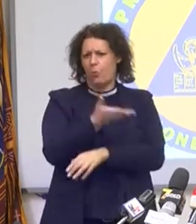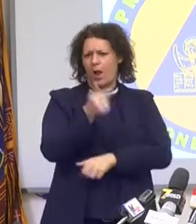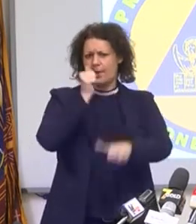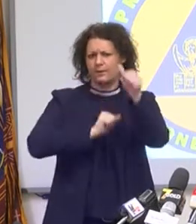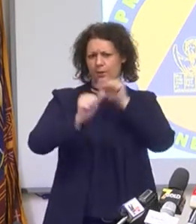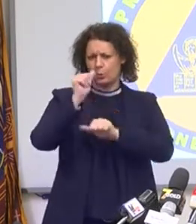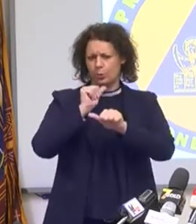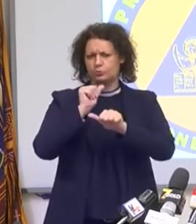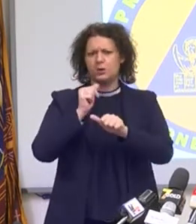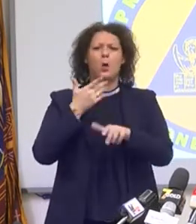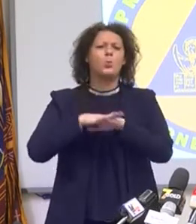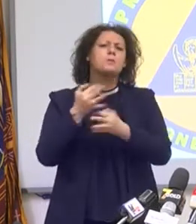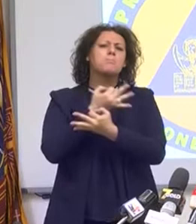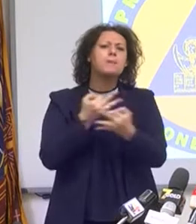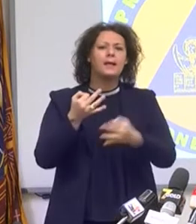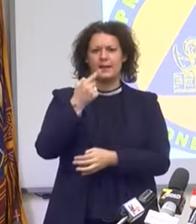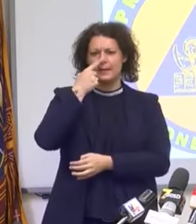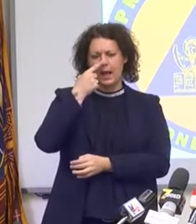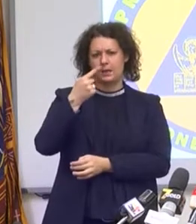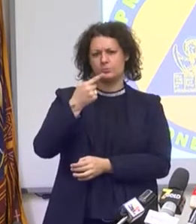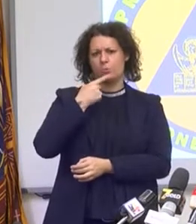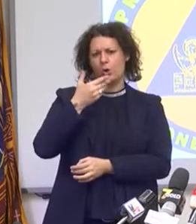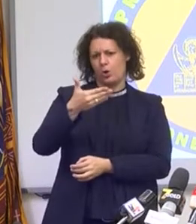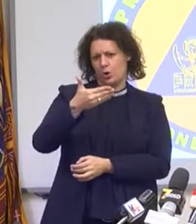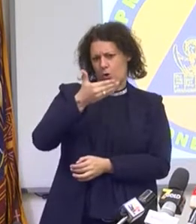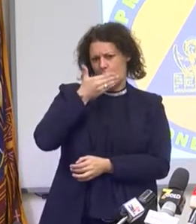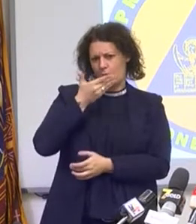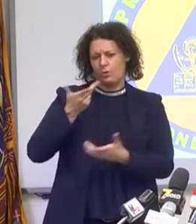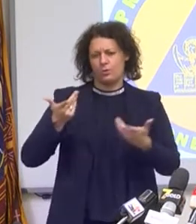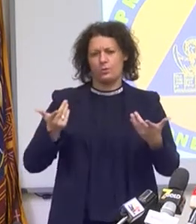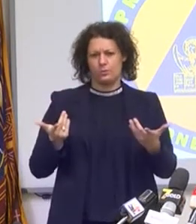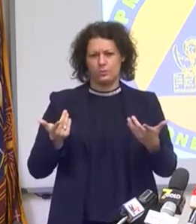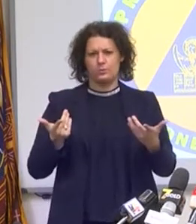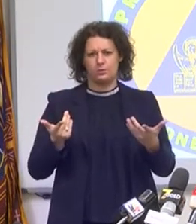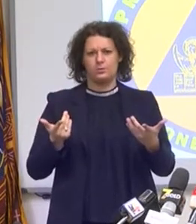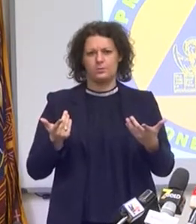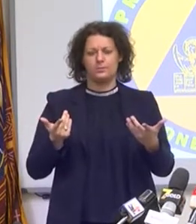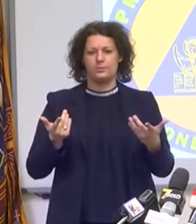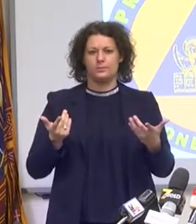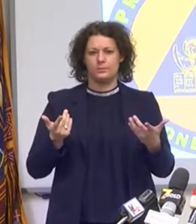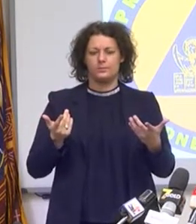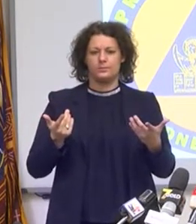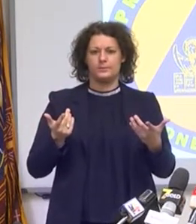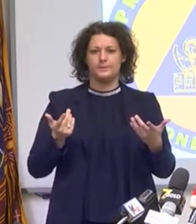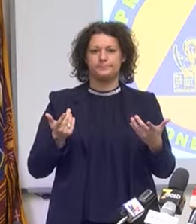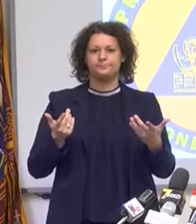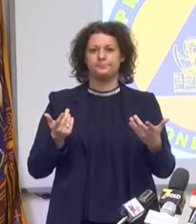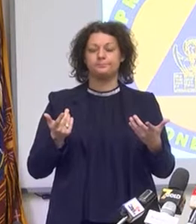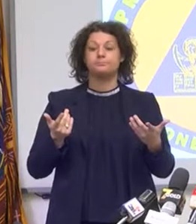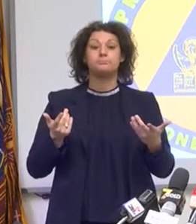non con situazioni diciamo che no che non c'entrano nulla con la tutela